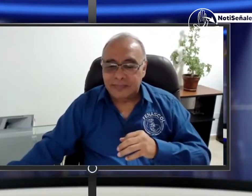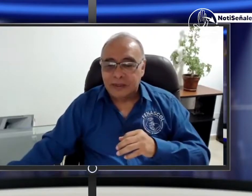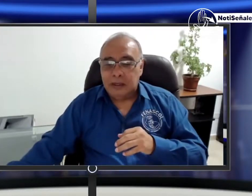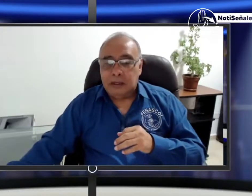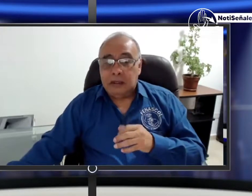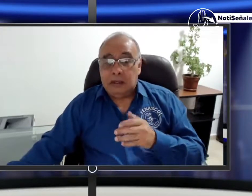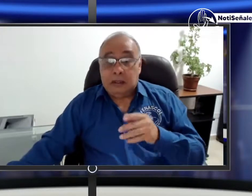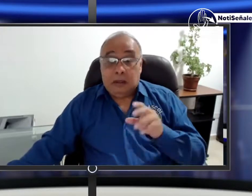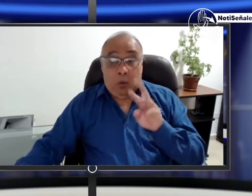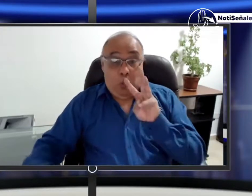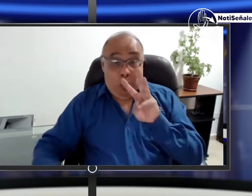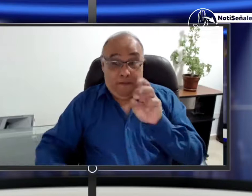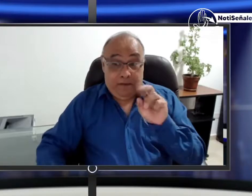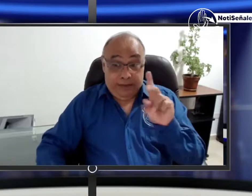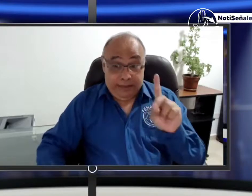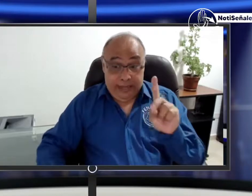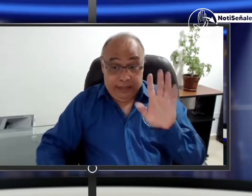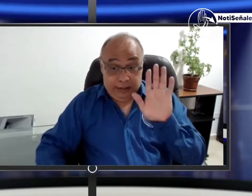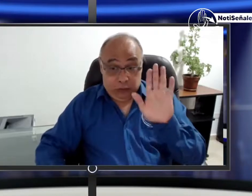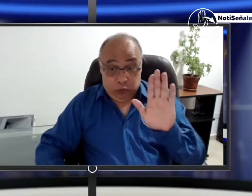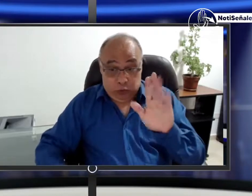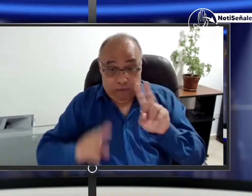voy a explicarles